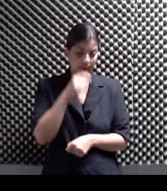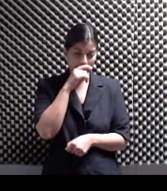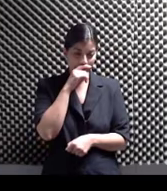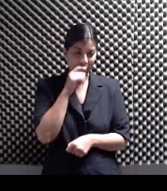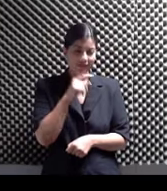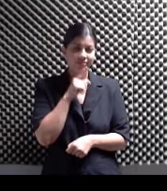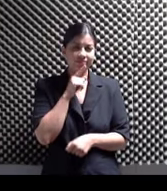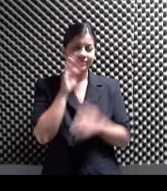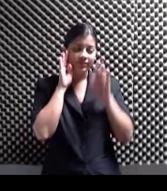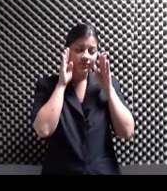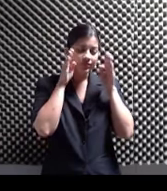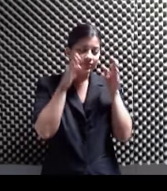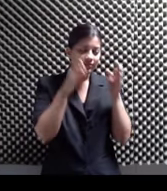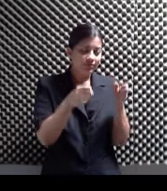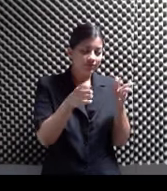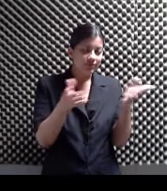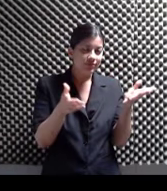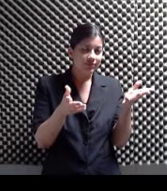punto